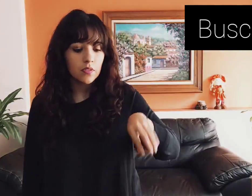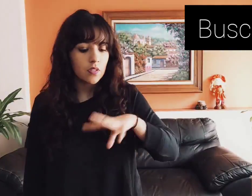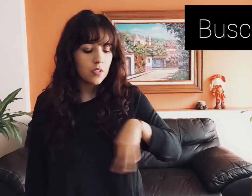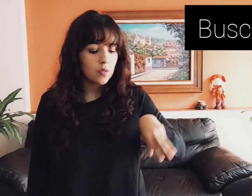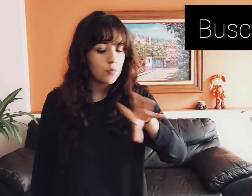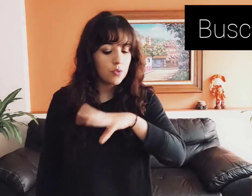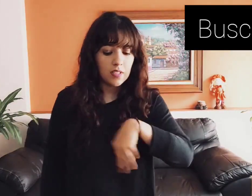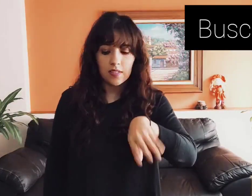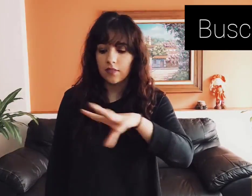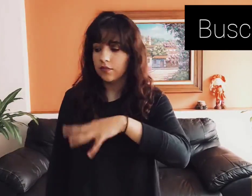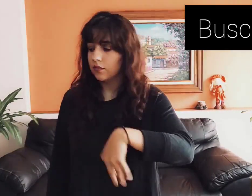Buscar.